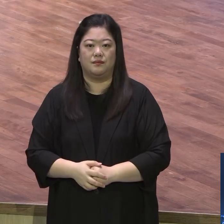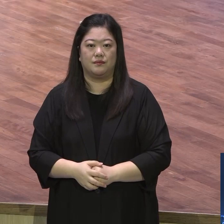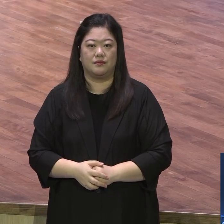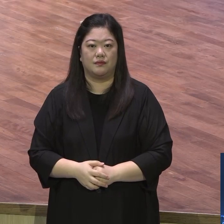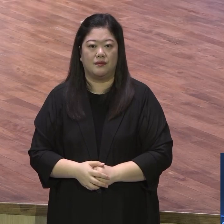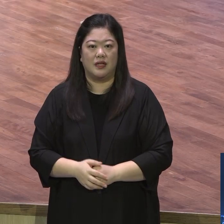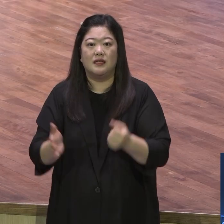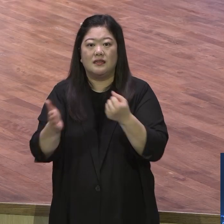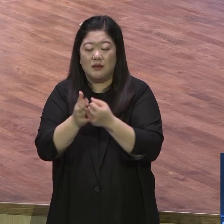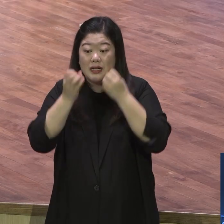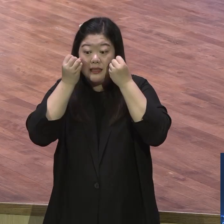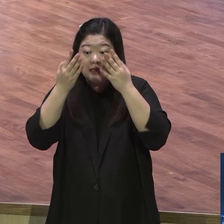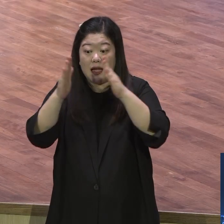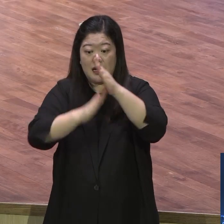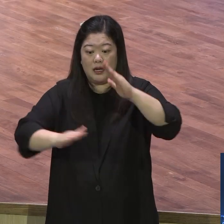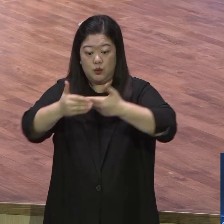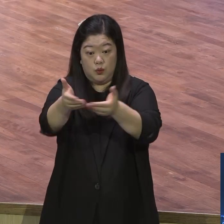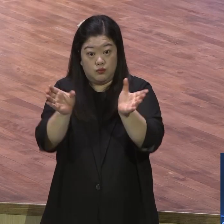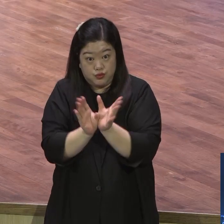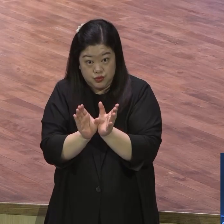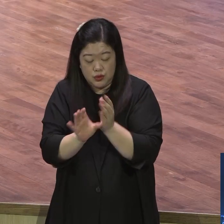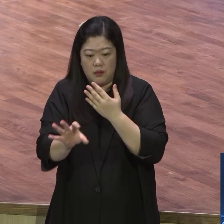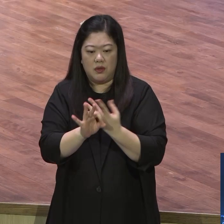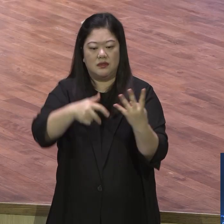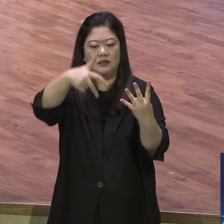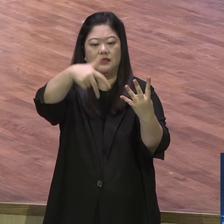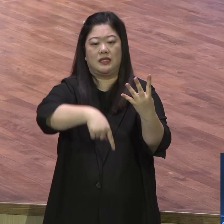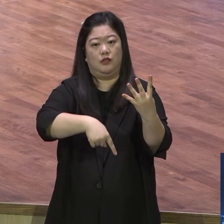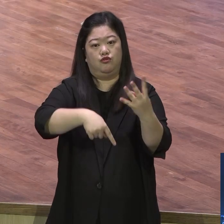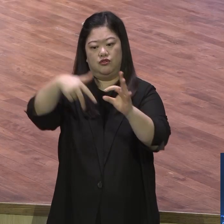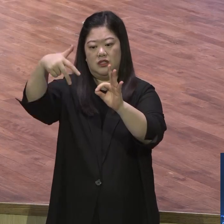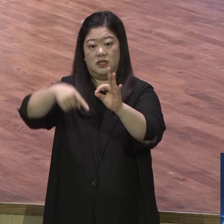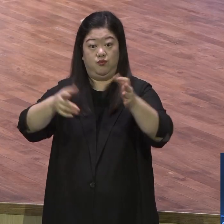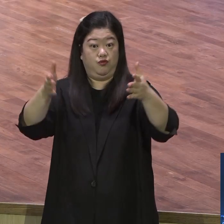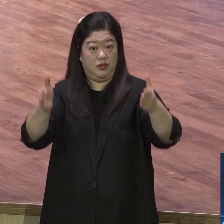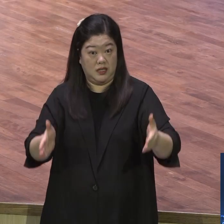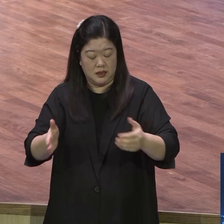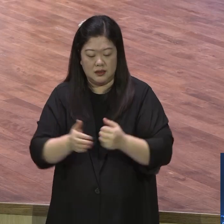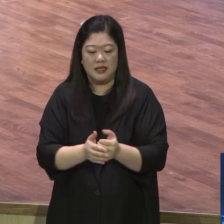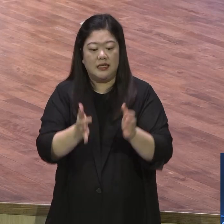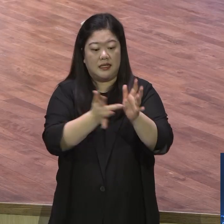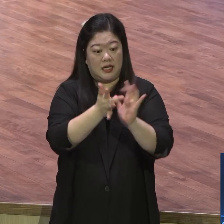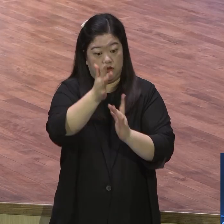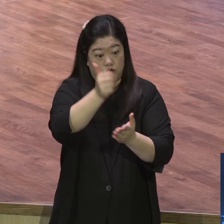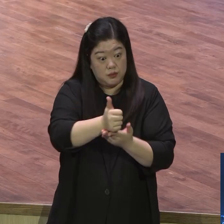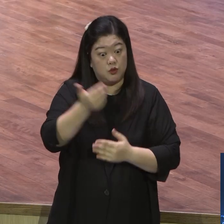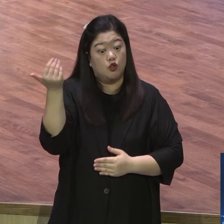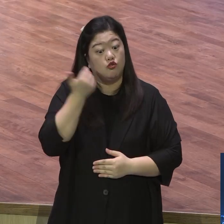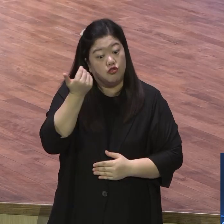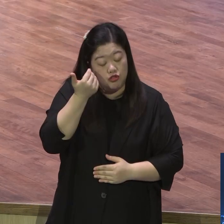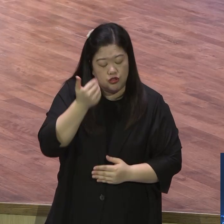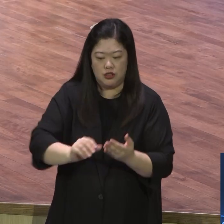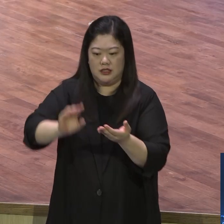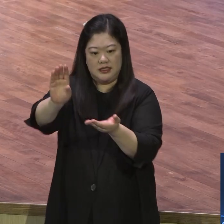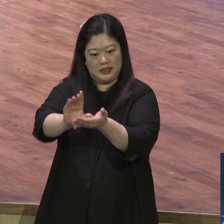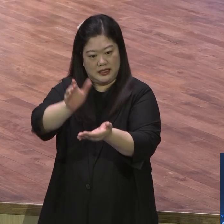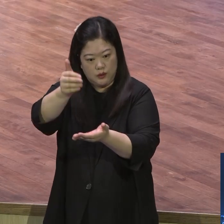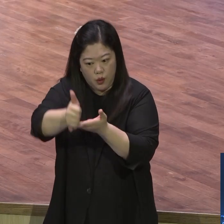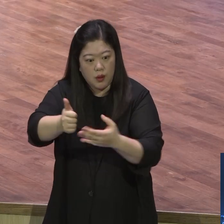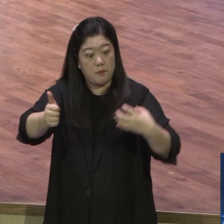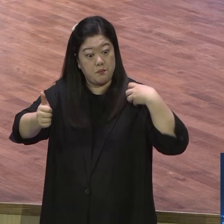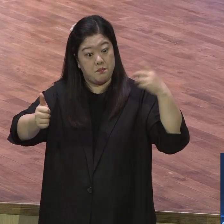예수가 그리스도한 사실을 사주에 걸쳐서 세밀하게 가르치고 또 책자도 주고 또 팀사에 가고 또 말씀 가르치고